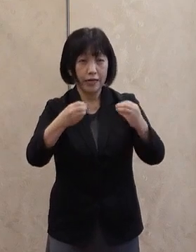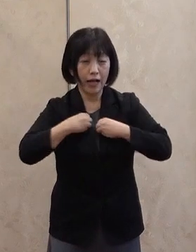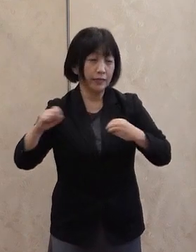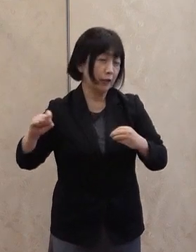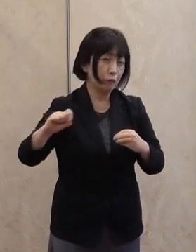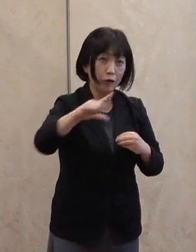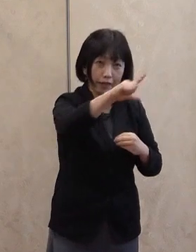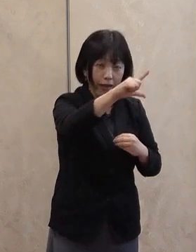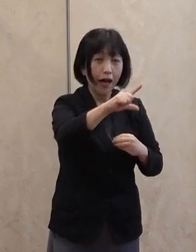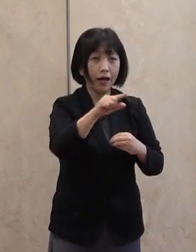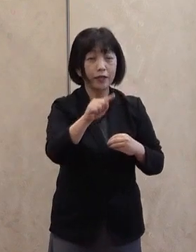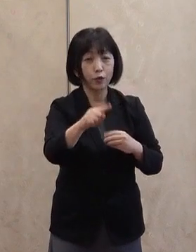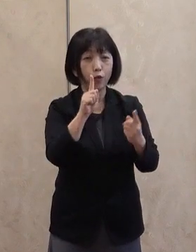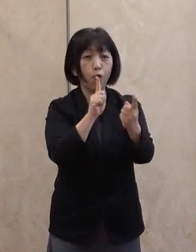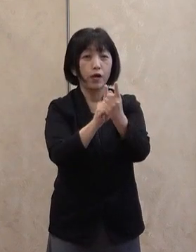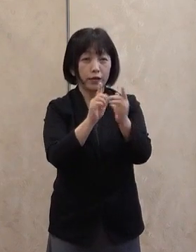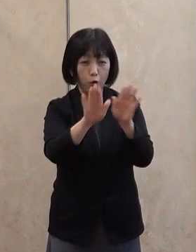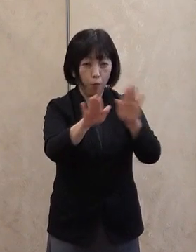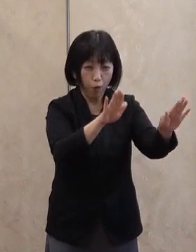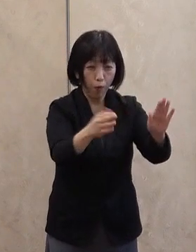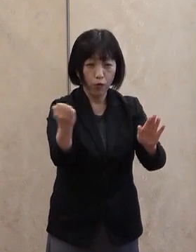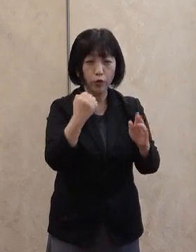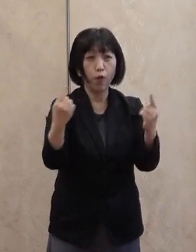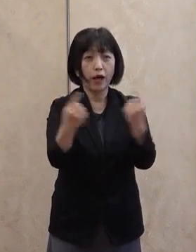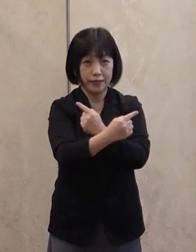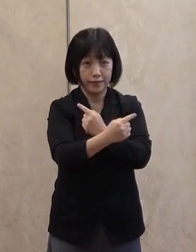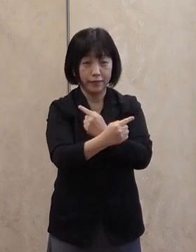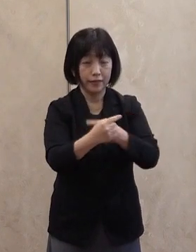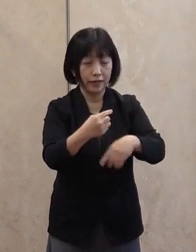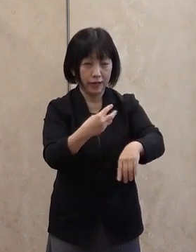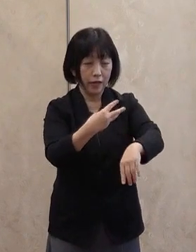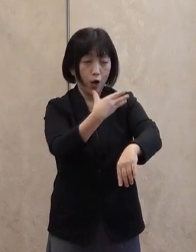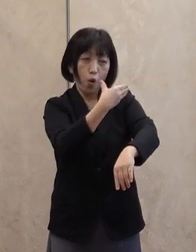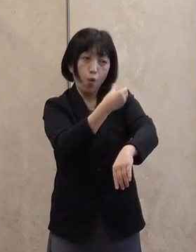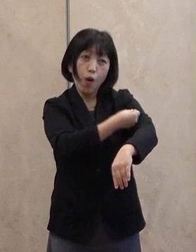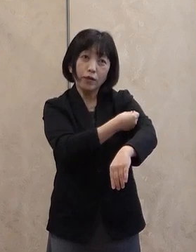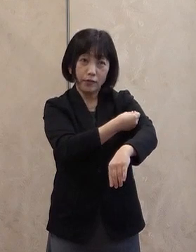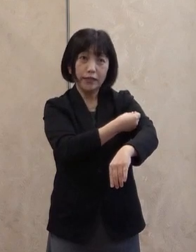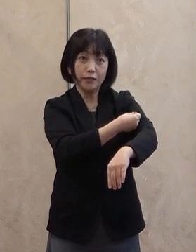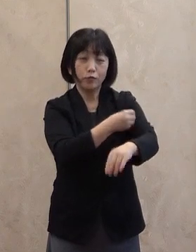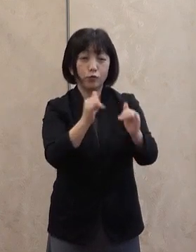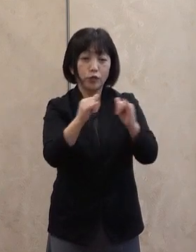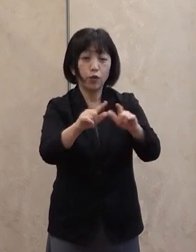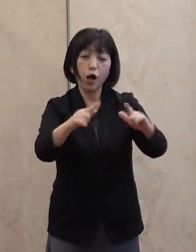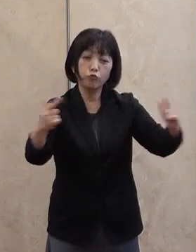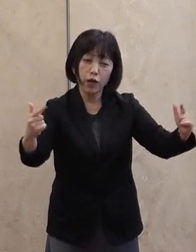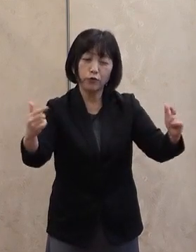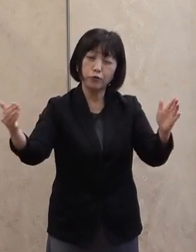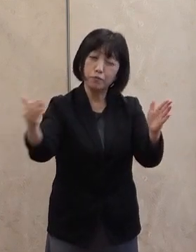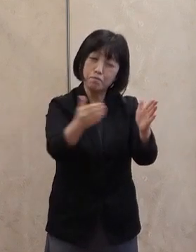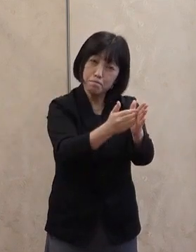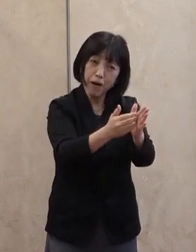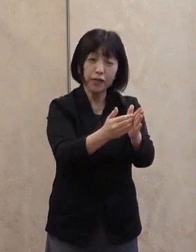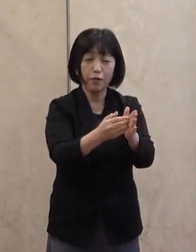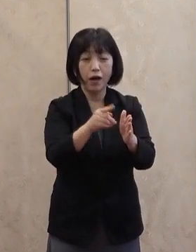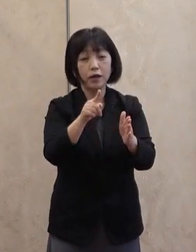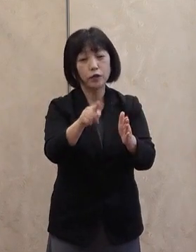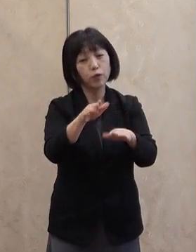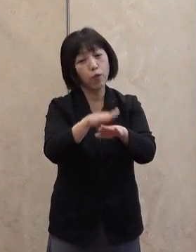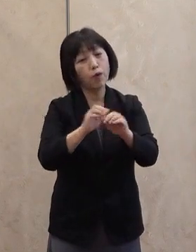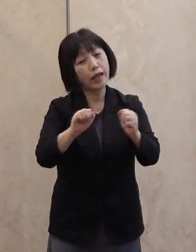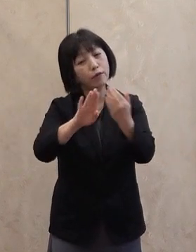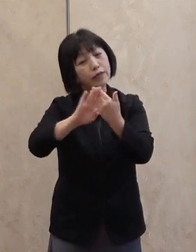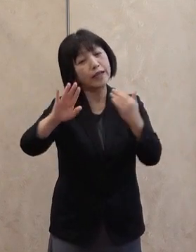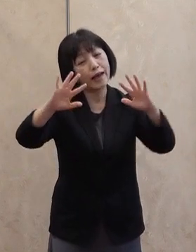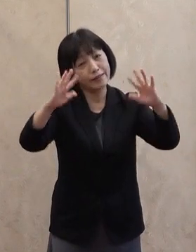策を強化していくということを、もうワクチンが一定広がるまではもうこれをやるしかないと思っています。当然人の生活活動、さっきの